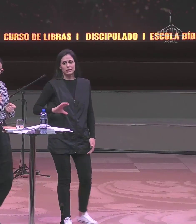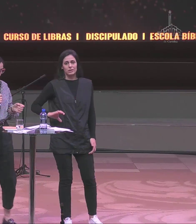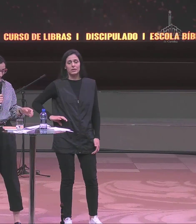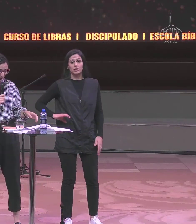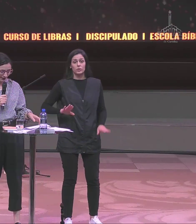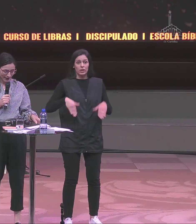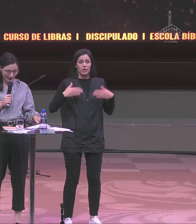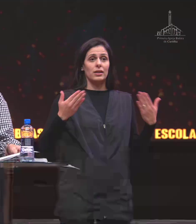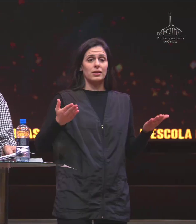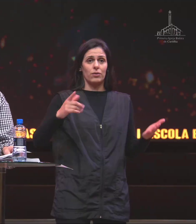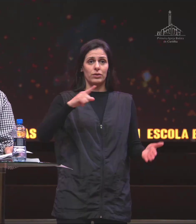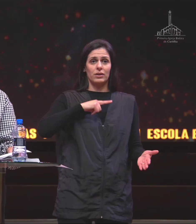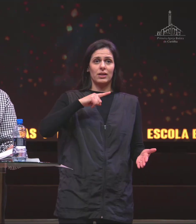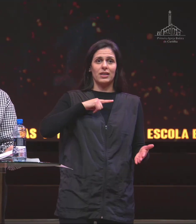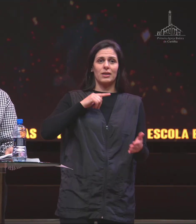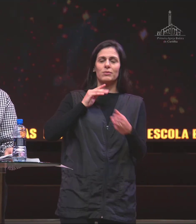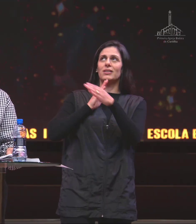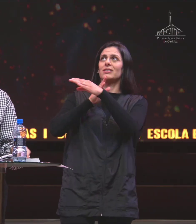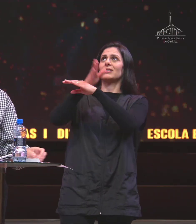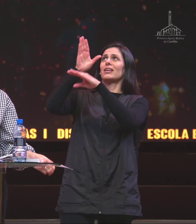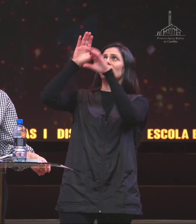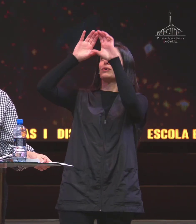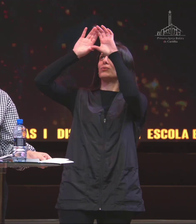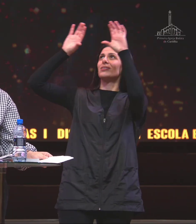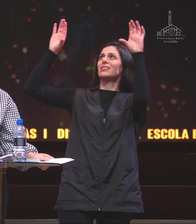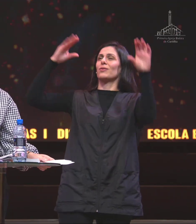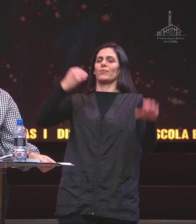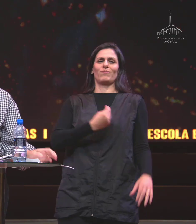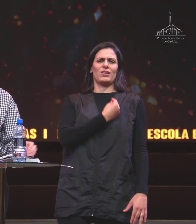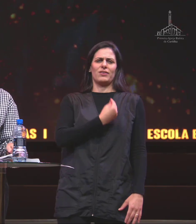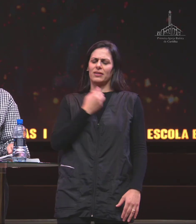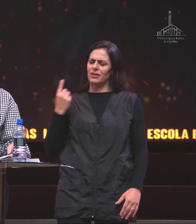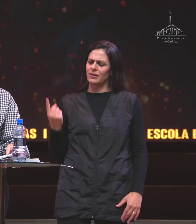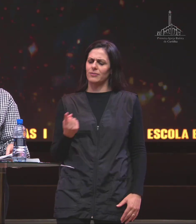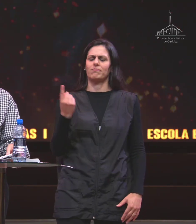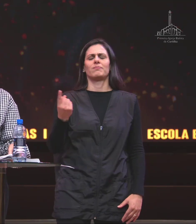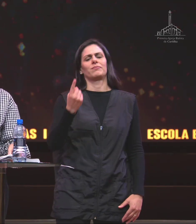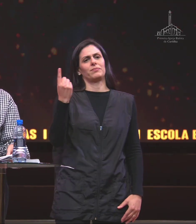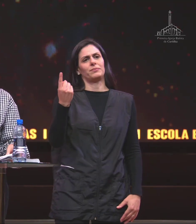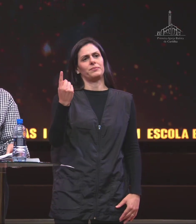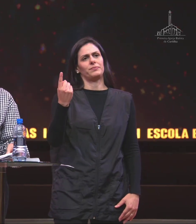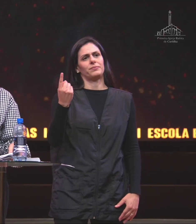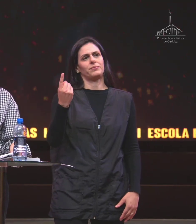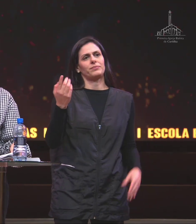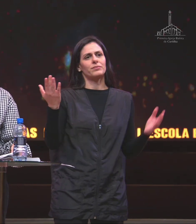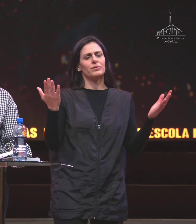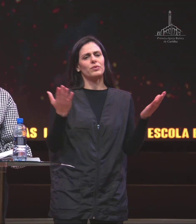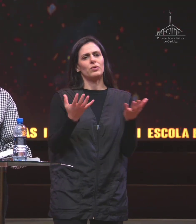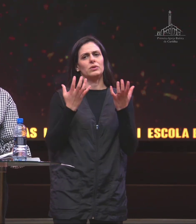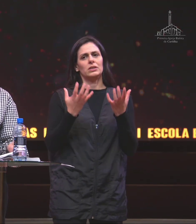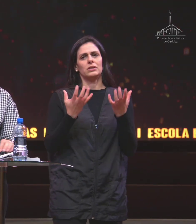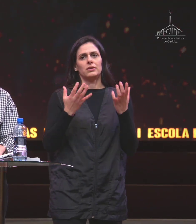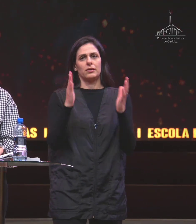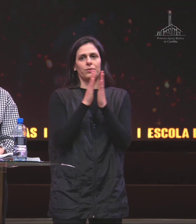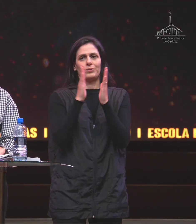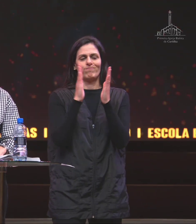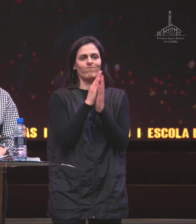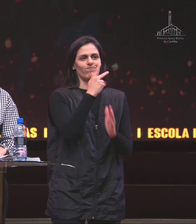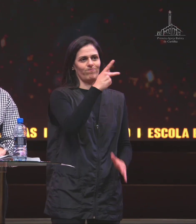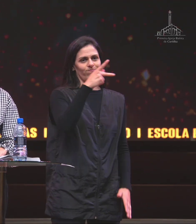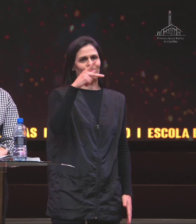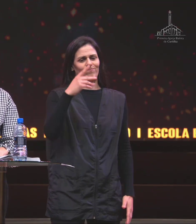livros, que essa é a minha ideia principal, se é através de um projeto social, se é no trabalho onde você está, se é através do